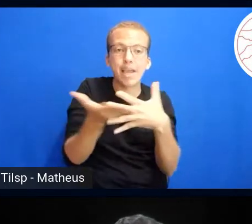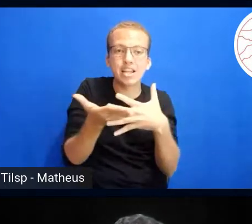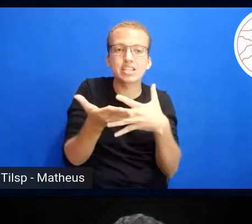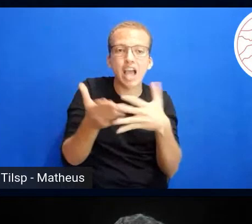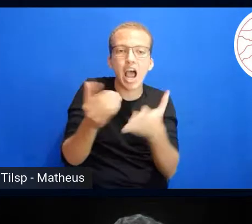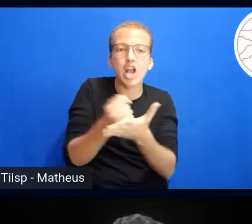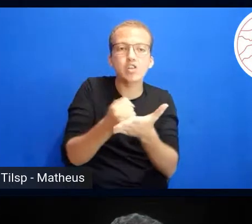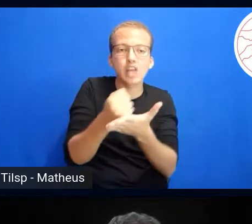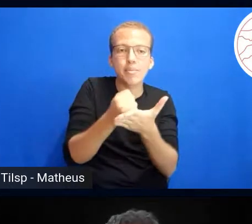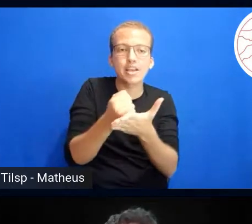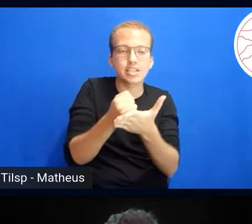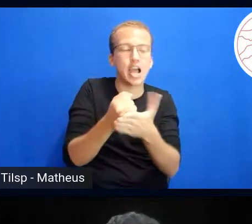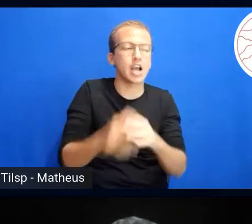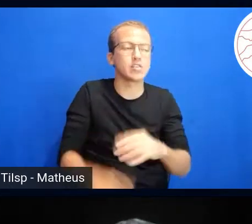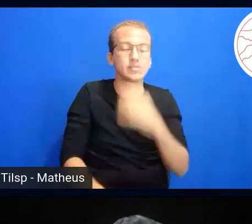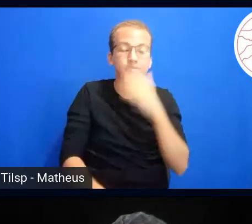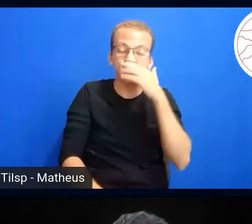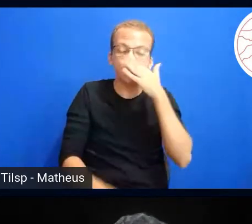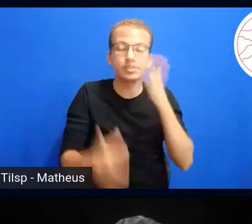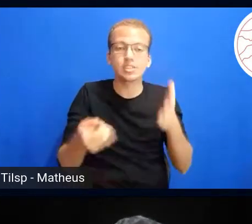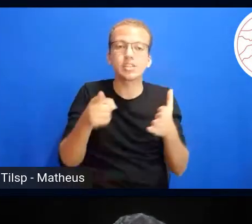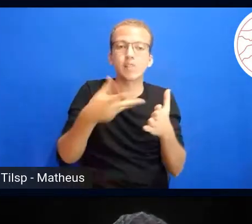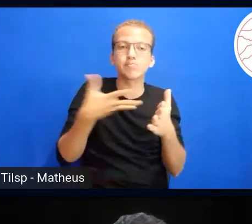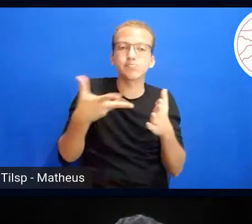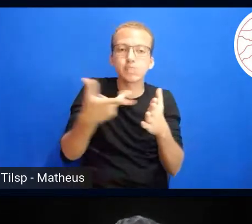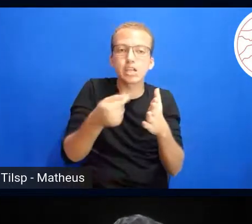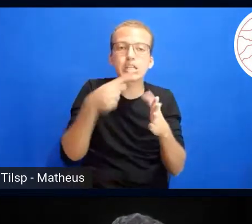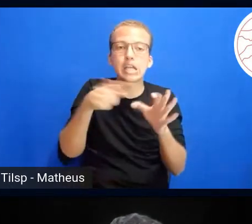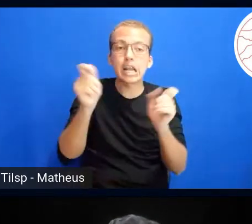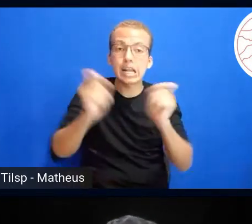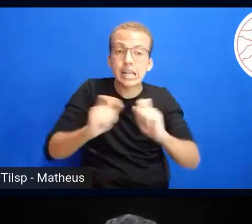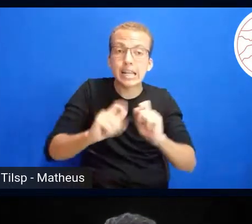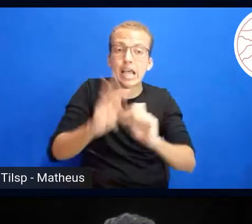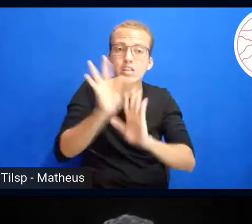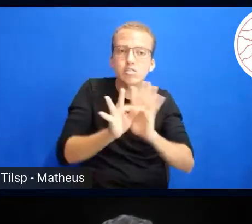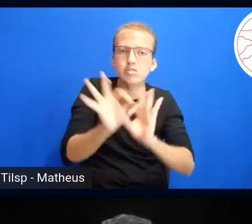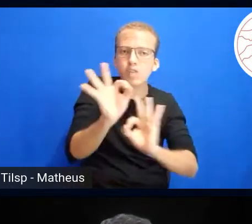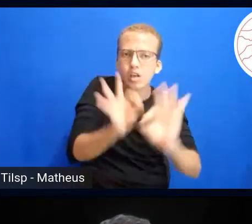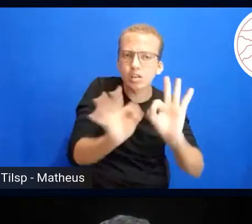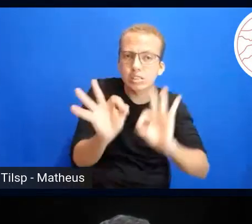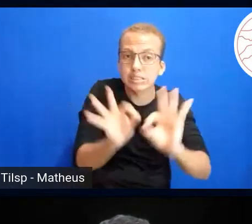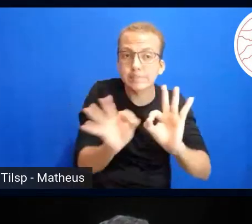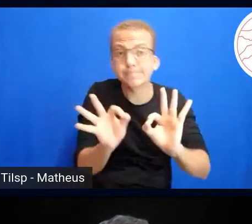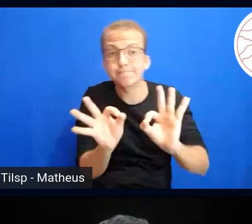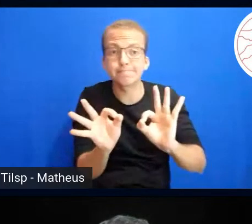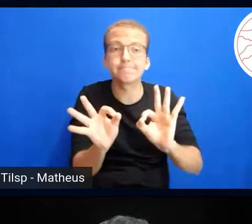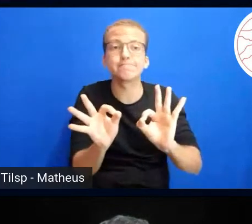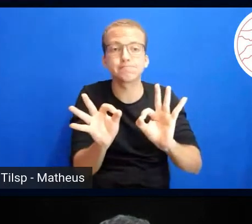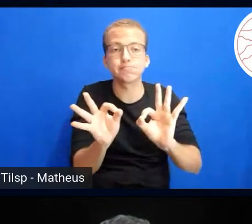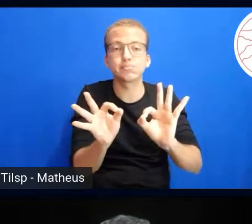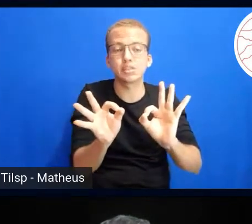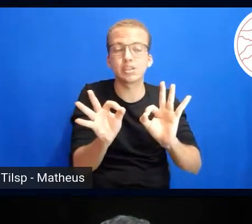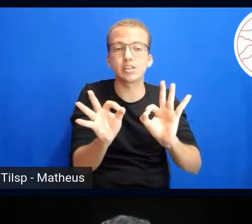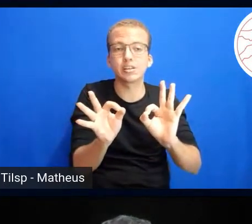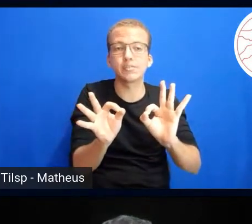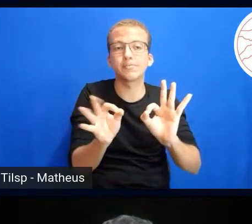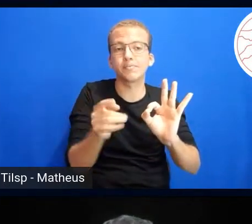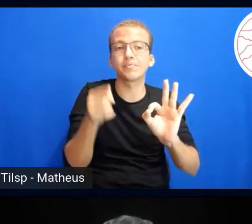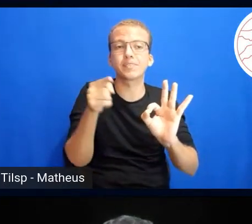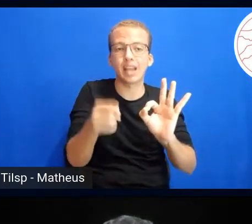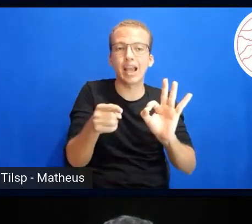portuguesa escrita e eles seriam capazes de organizar esse texto final que seria eh eh o meu o corpus para